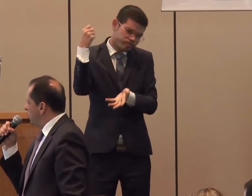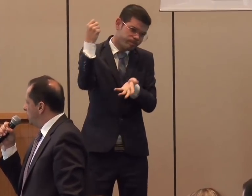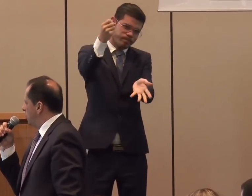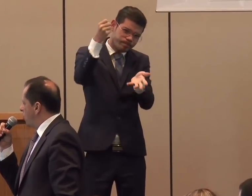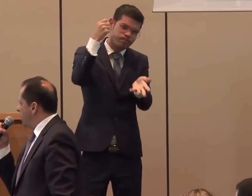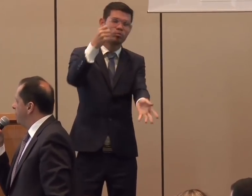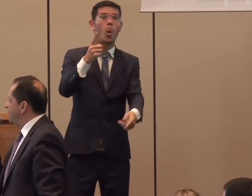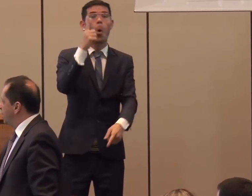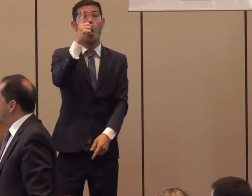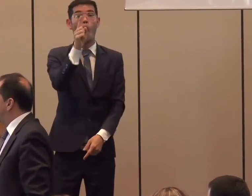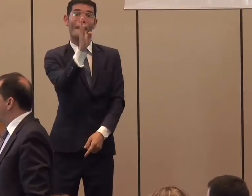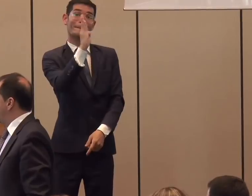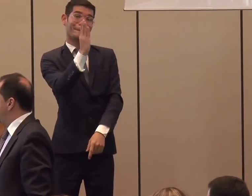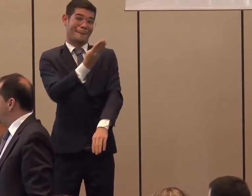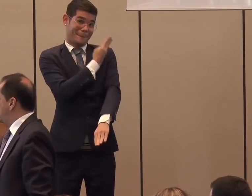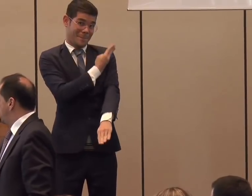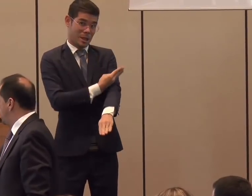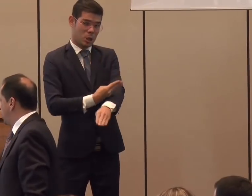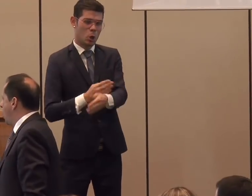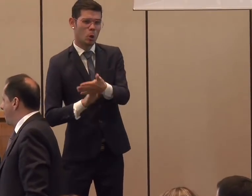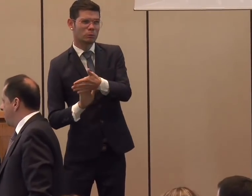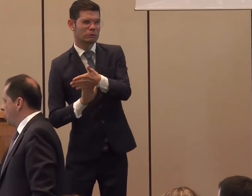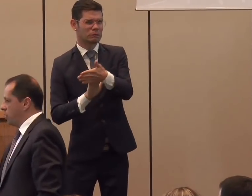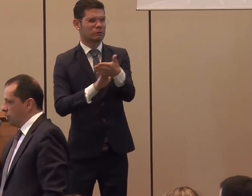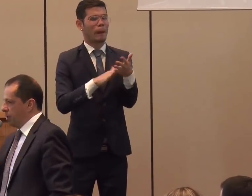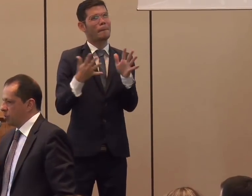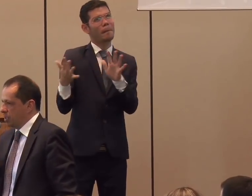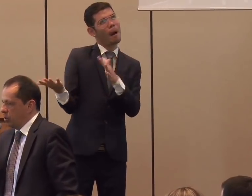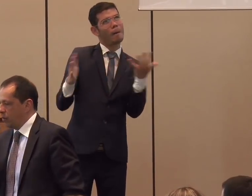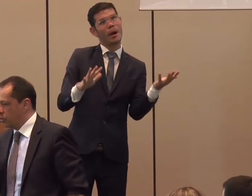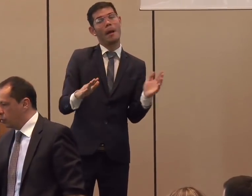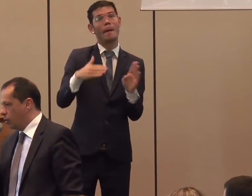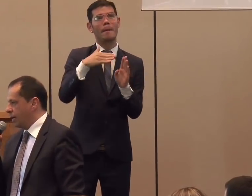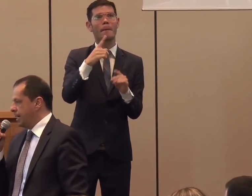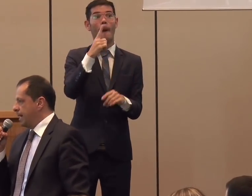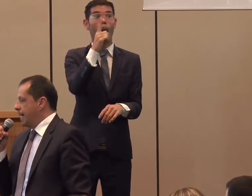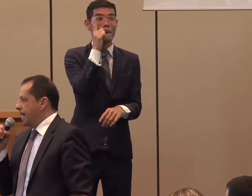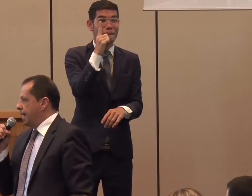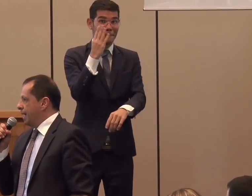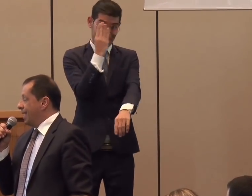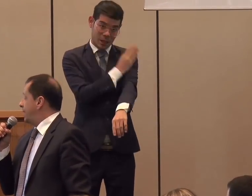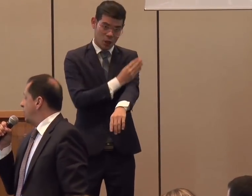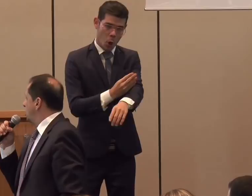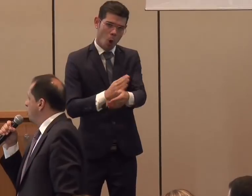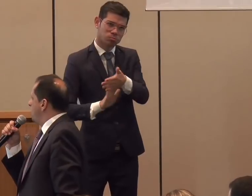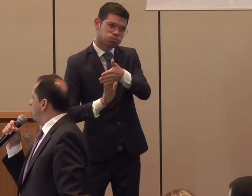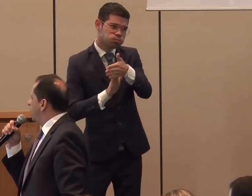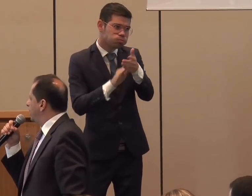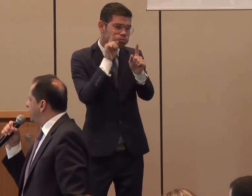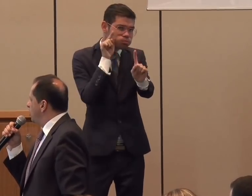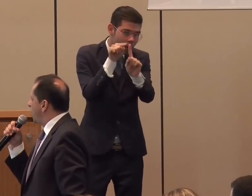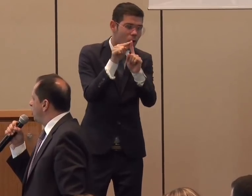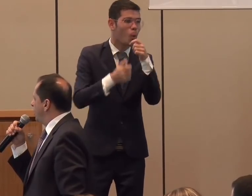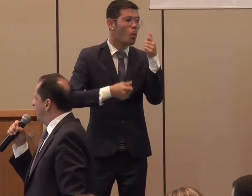116 mil millones de los cuales más de 500 mil millones de decir medio billón de pesos han sido en infraestructura este